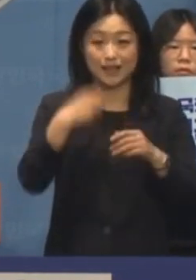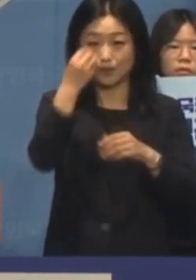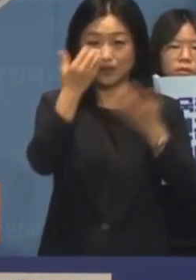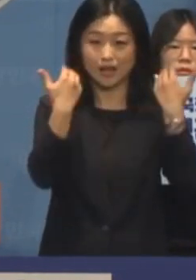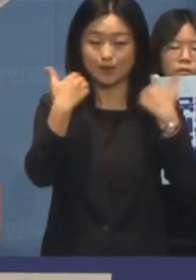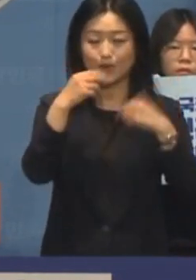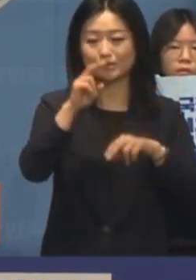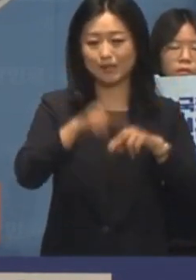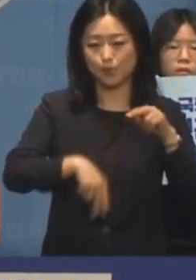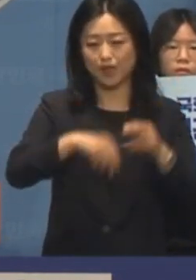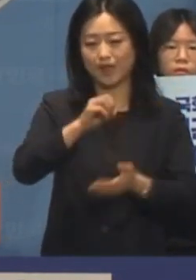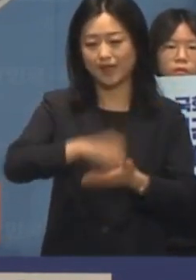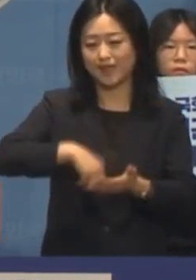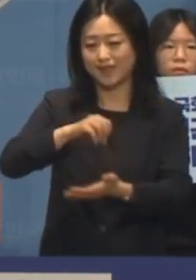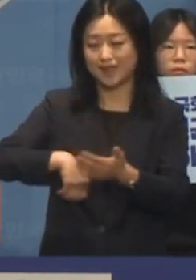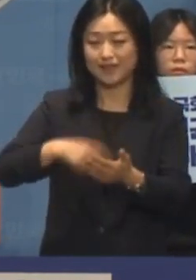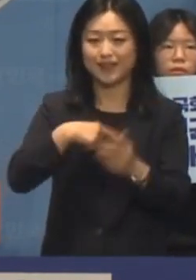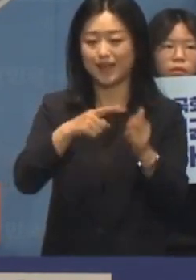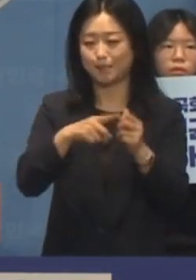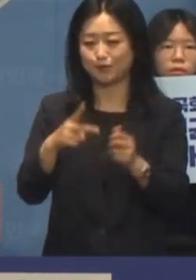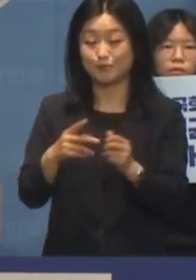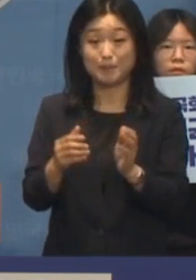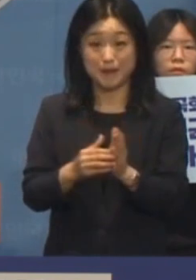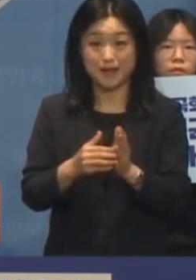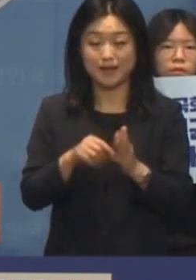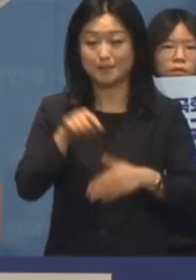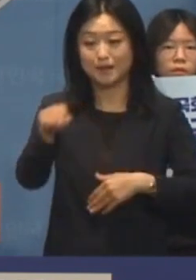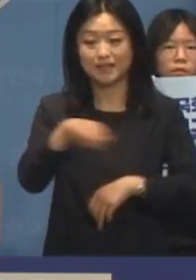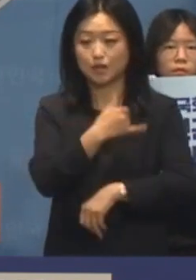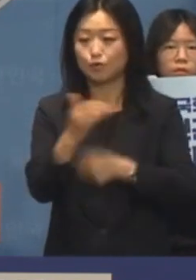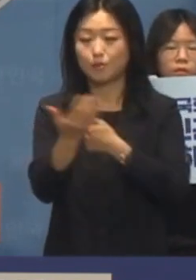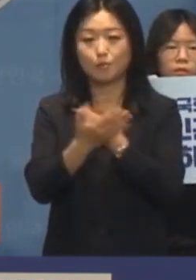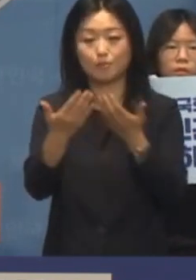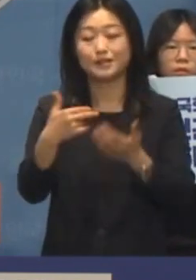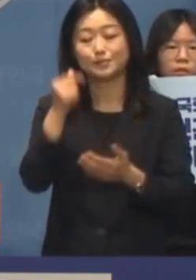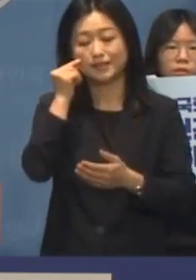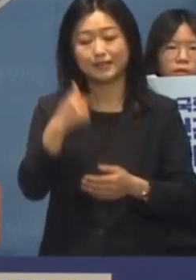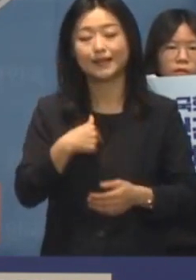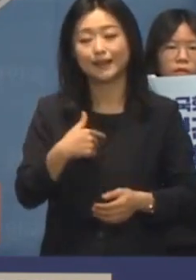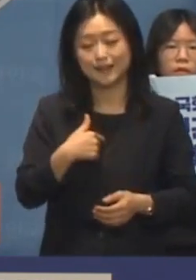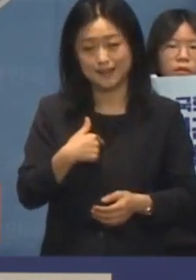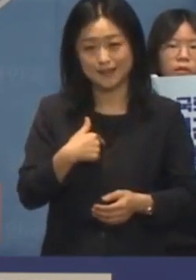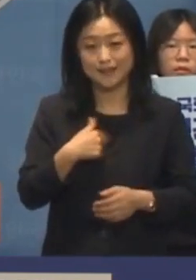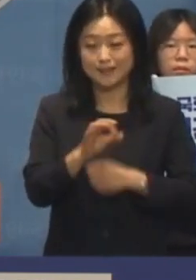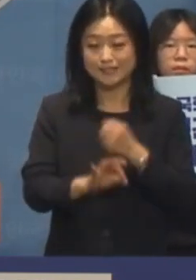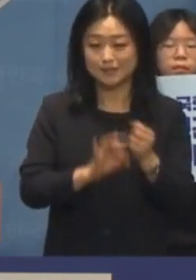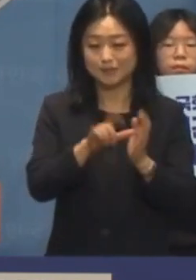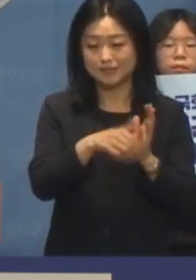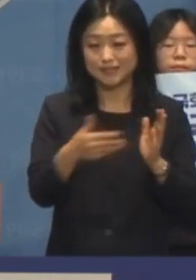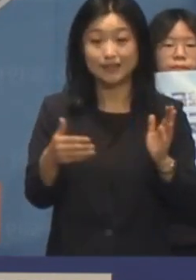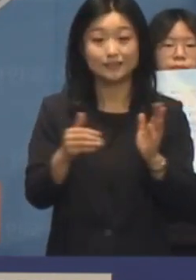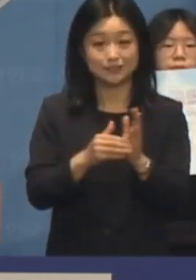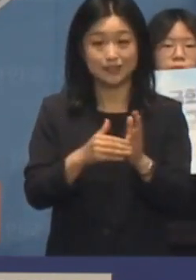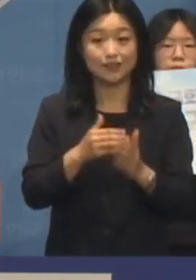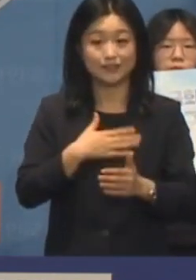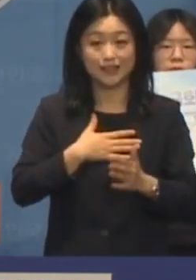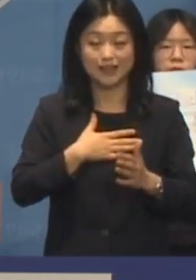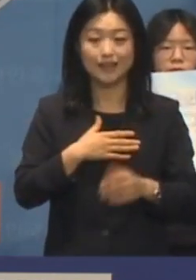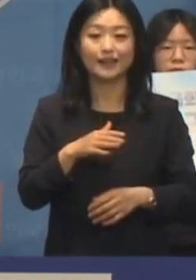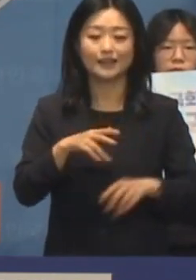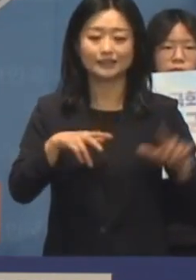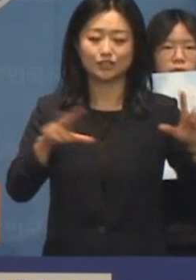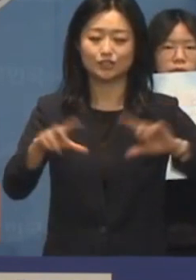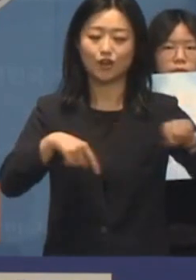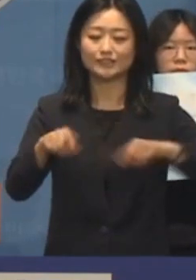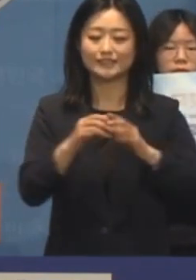했고 학교 현장에서 학생 인권을 보장받지 못한 당사자였습니다. 그로부터 10년이 지나서 정치인이 되어서